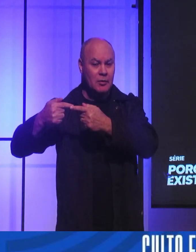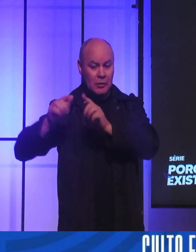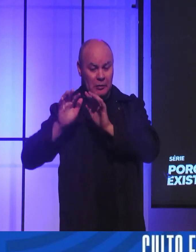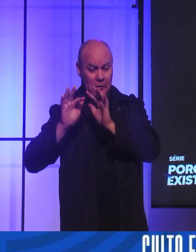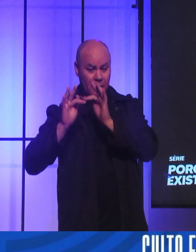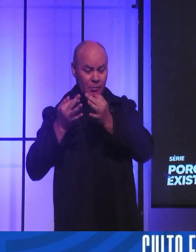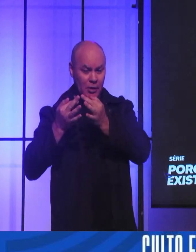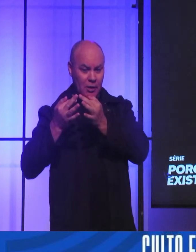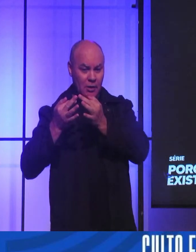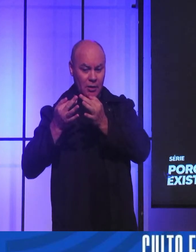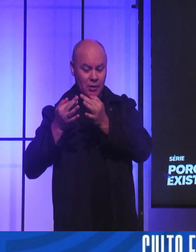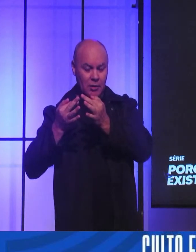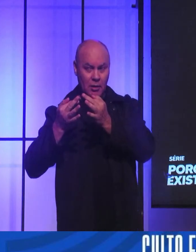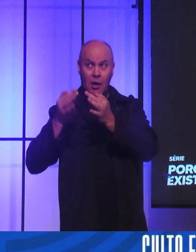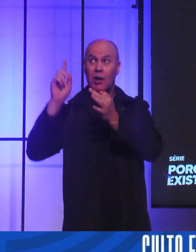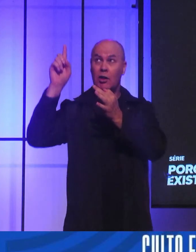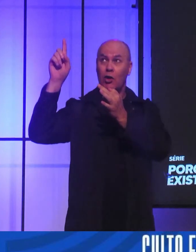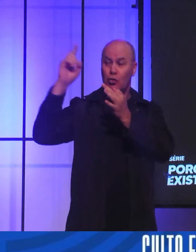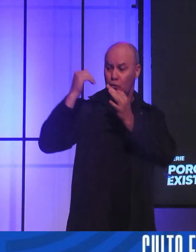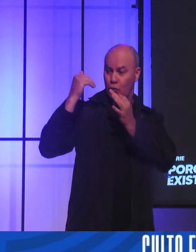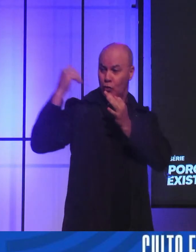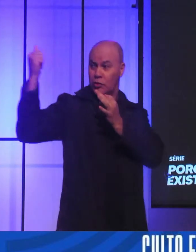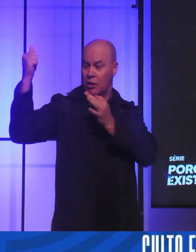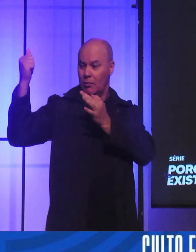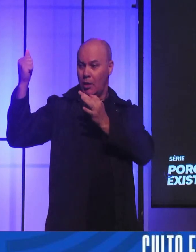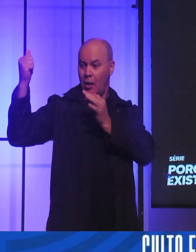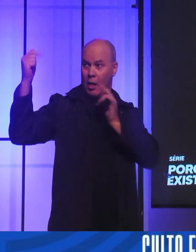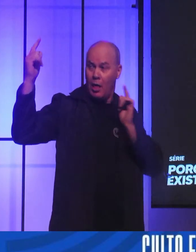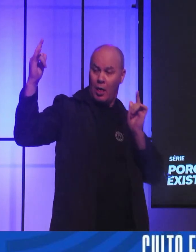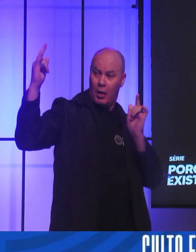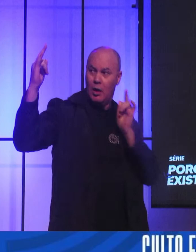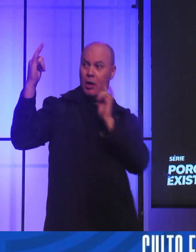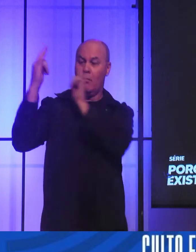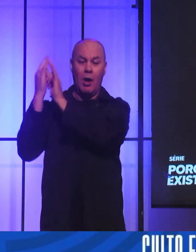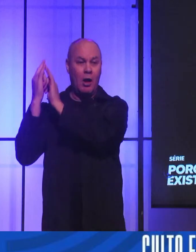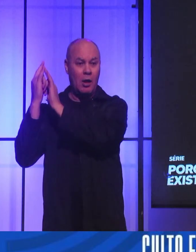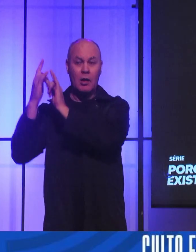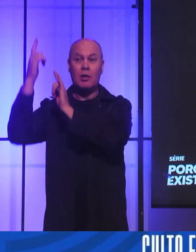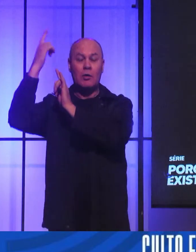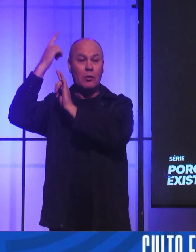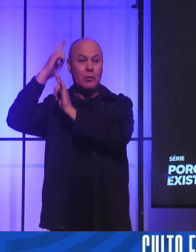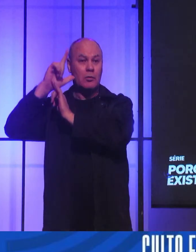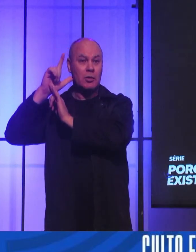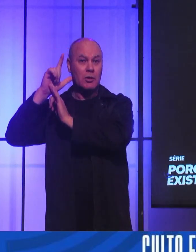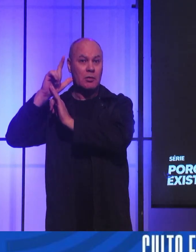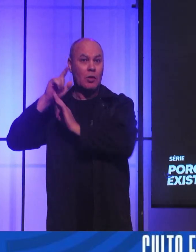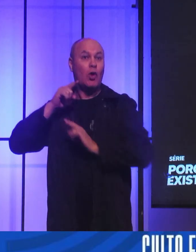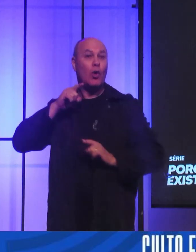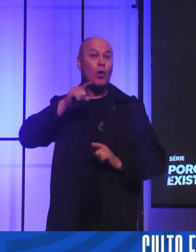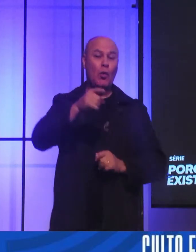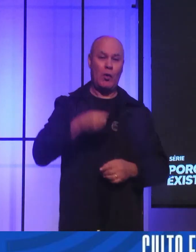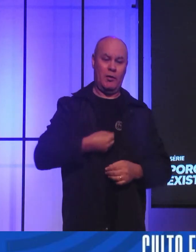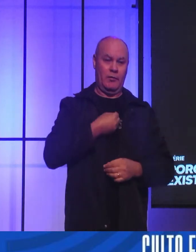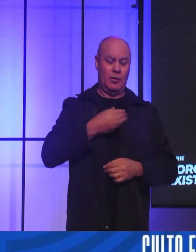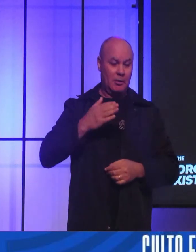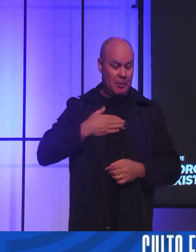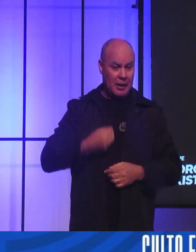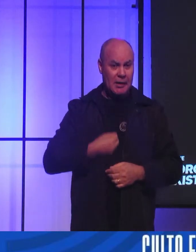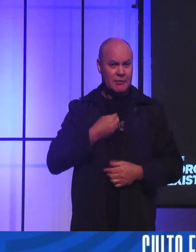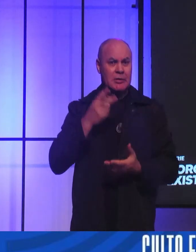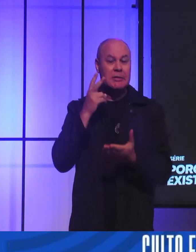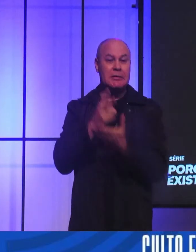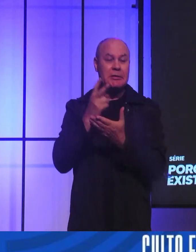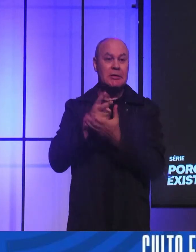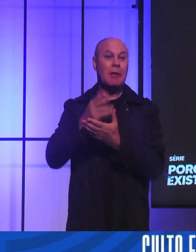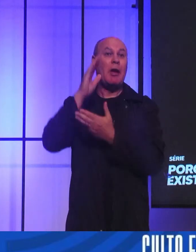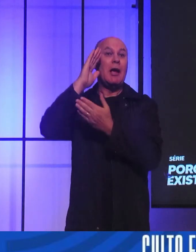termos um relacionamento com Ele. A sua vida, a nossa vida só terá sentido, plenitude, quando vivermos, compreendermos